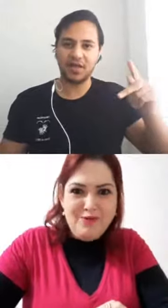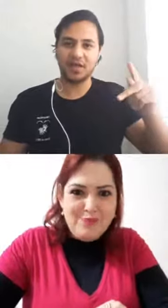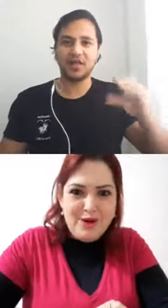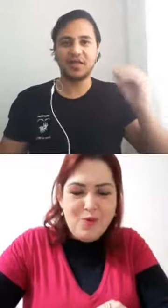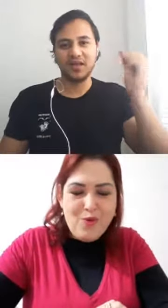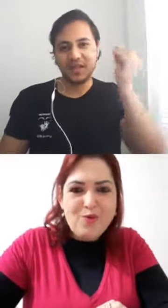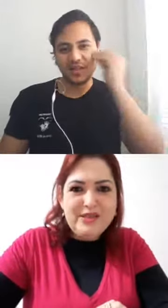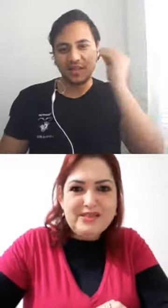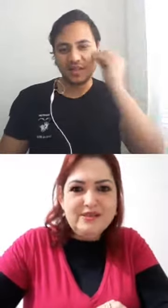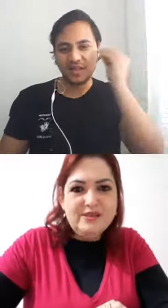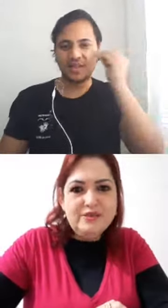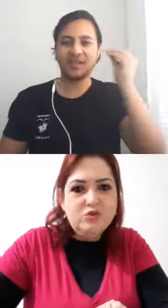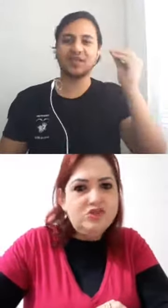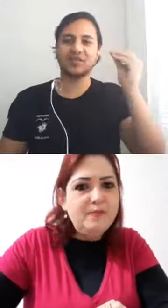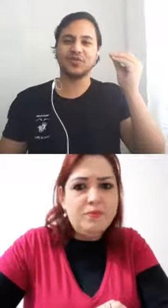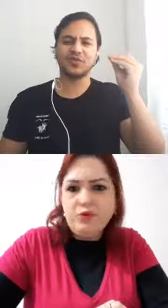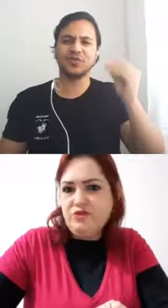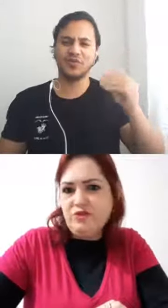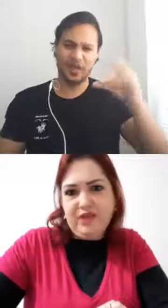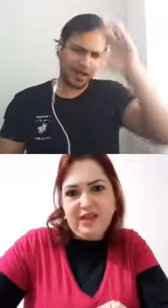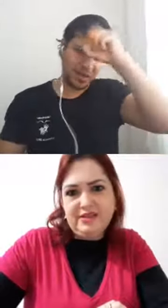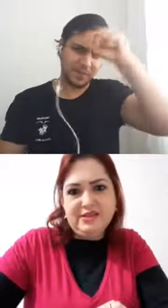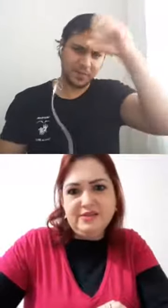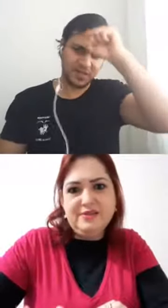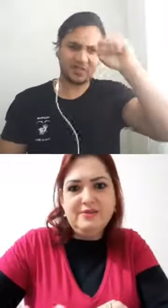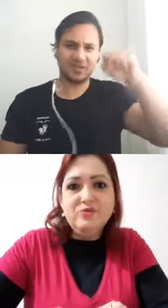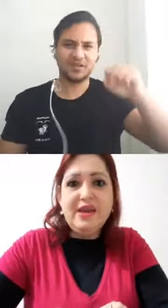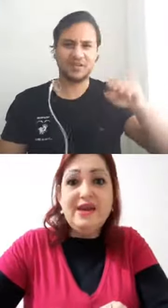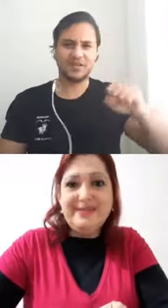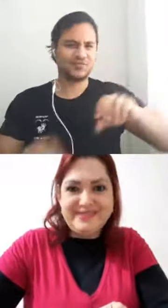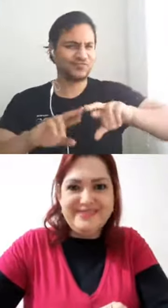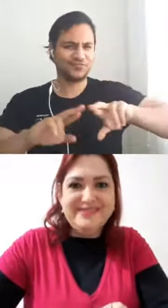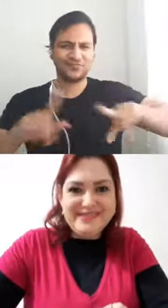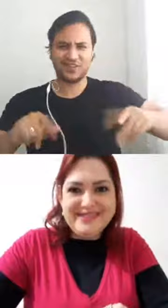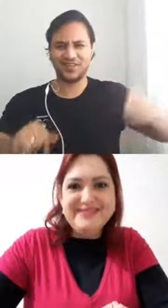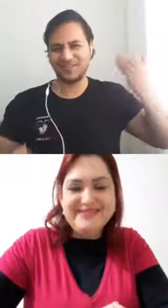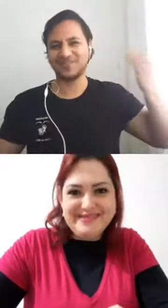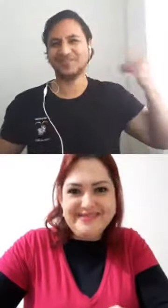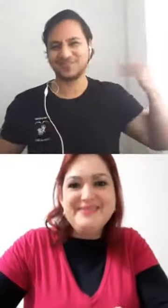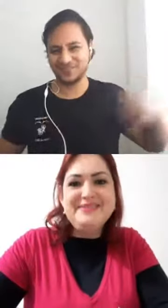saber alguma coisa. Hoje é muito diferente do que era antes.